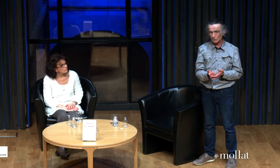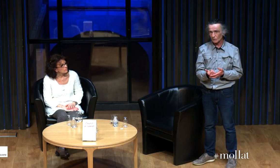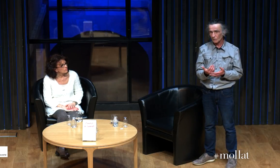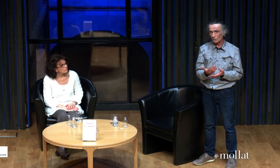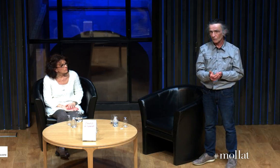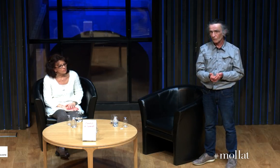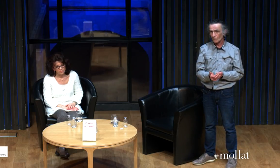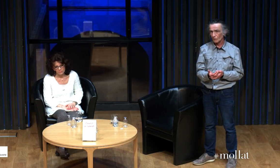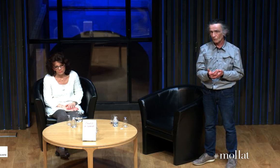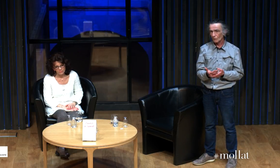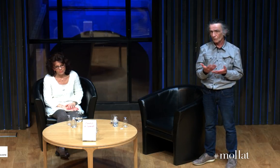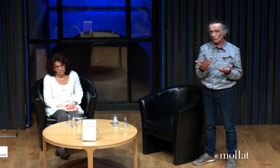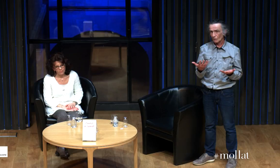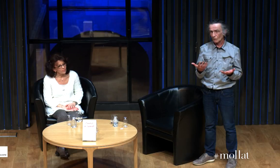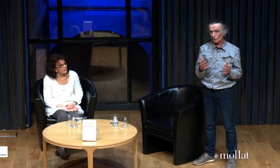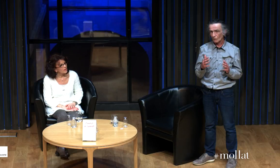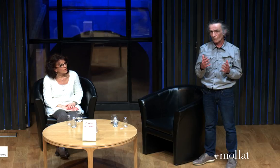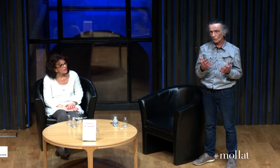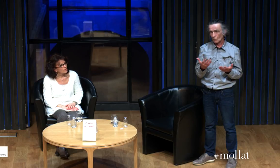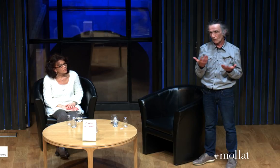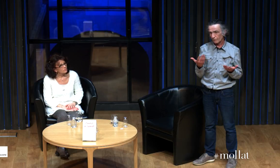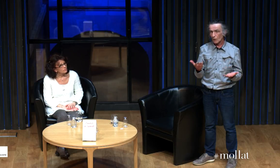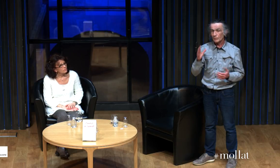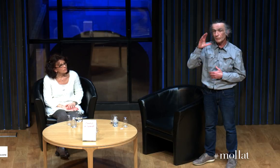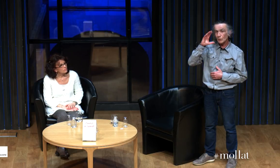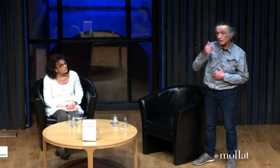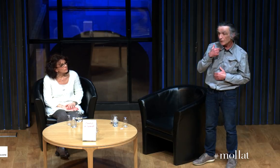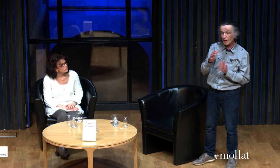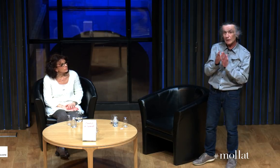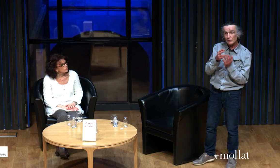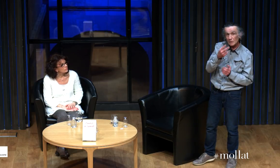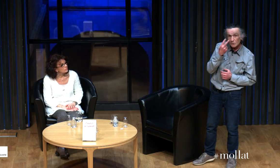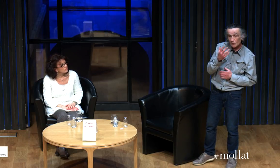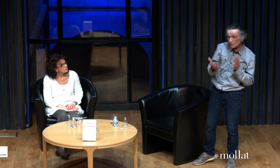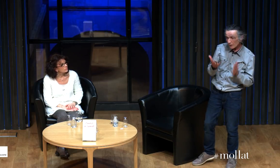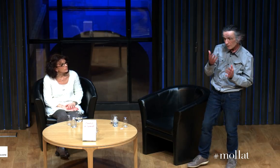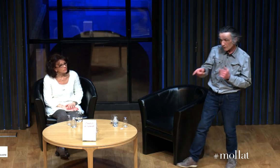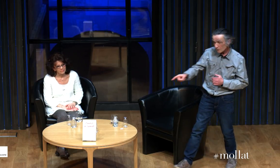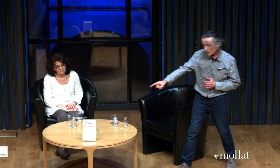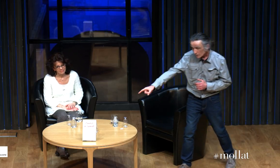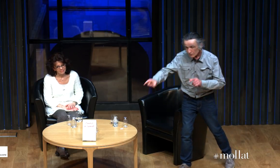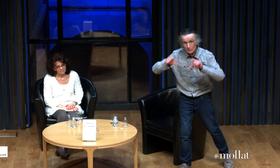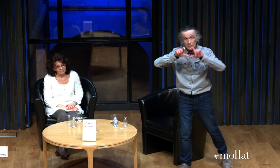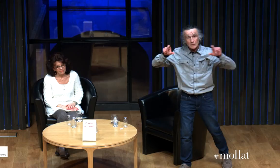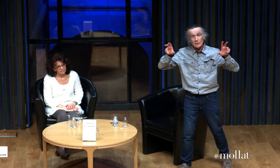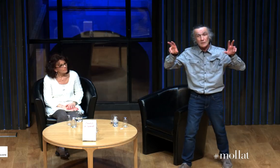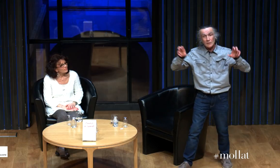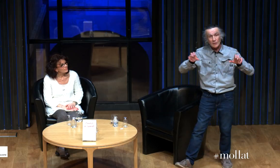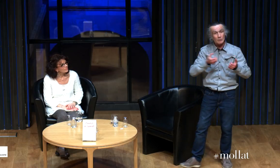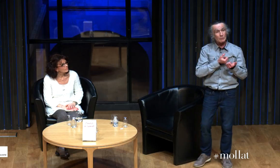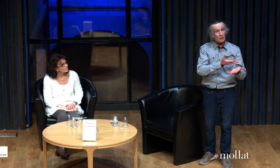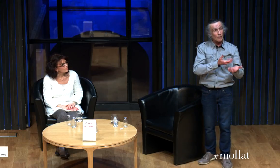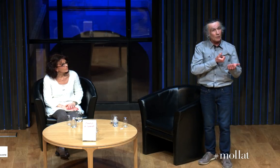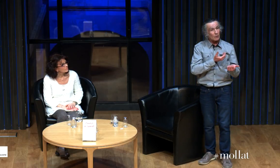information complète sur ce qu'ils peuvent et souhaitent faire. C'est pour ça que grâce à ce livre, vous allez voir